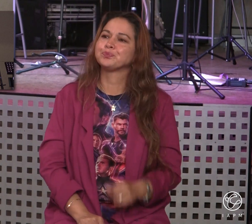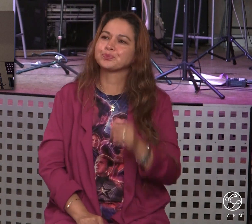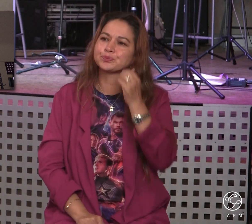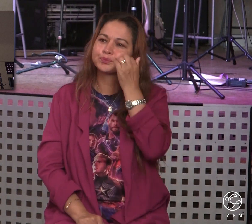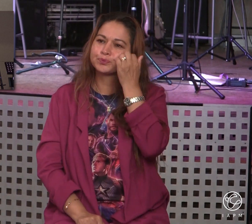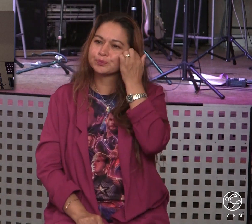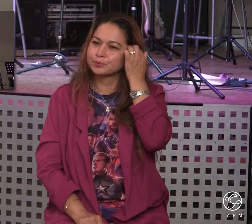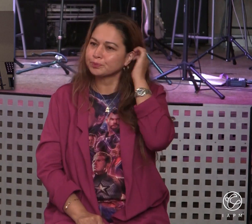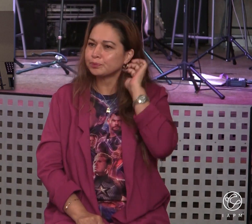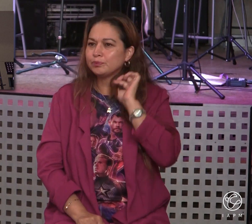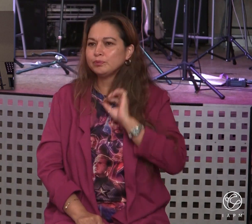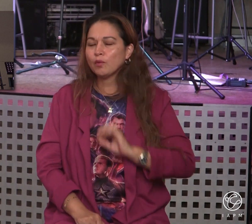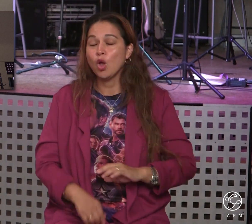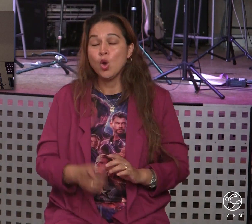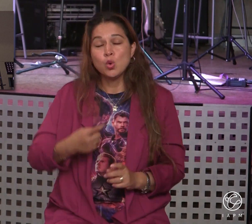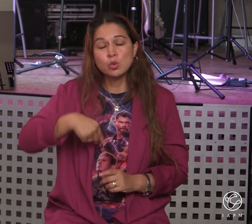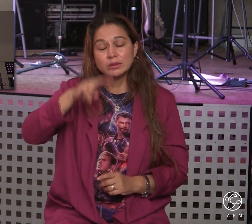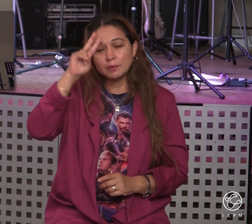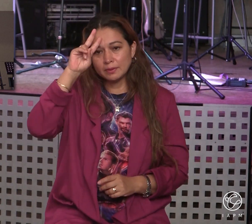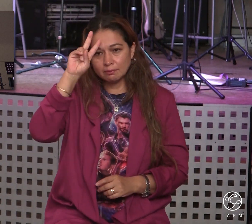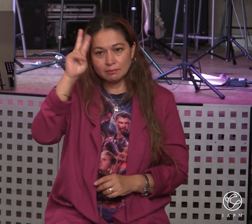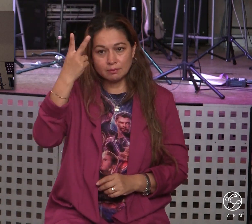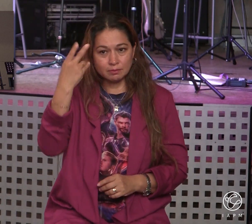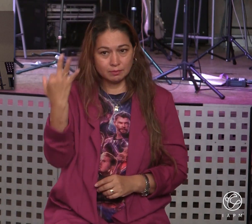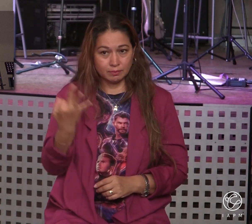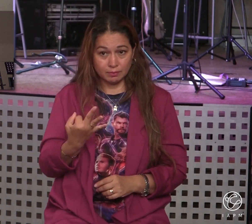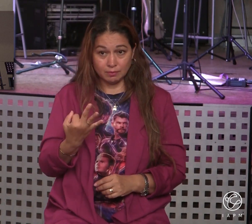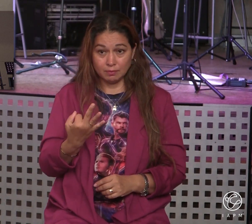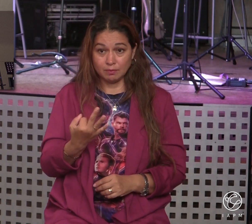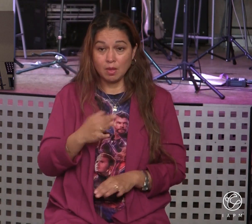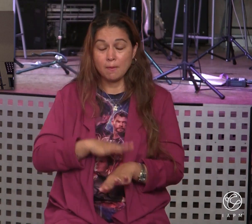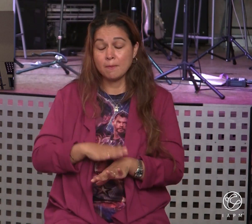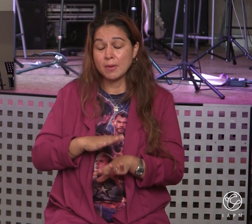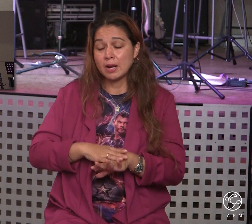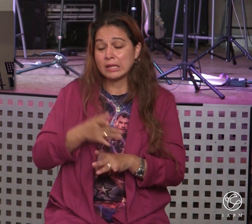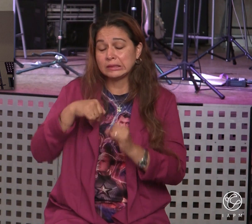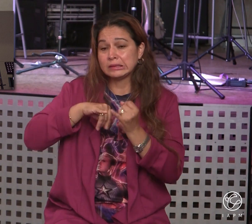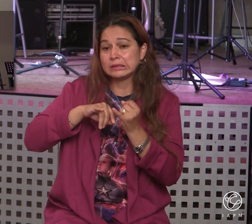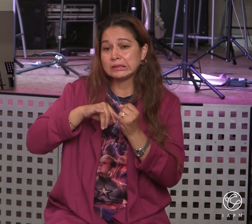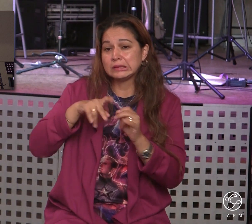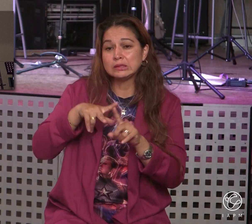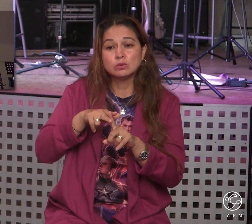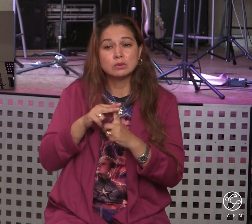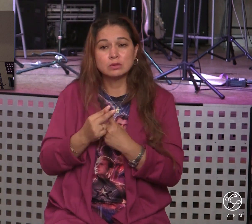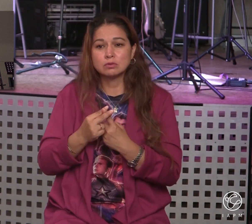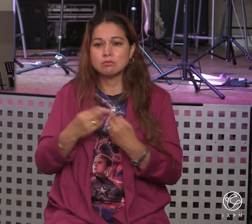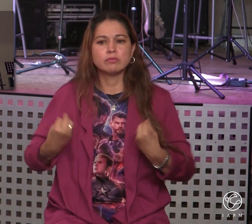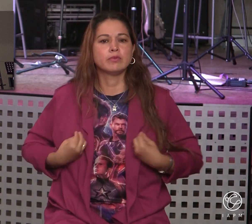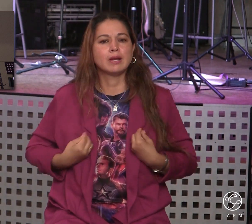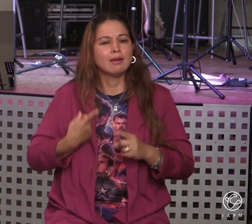vamos a vivir de otra manera. Y además vamos a conseguir,